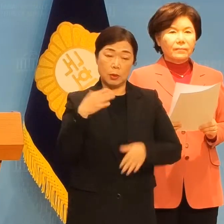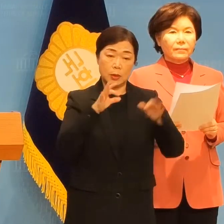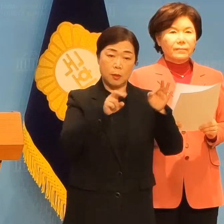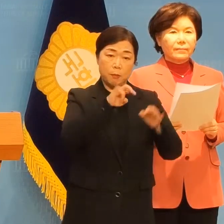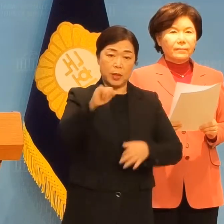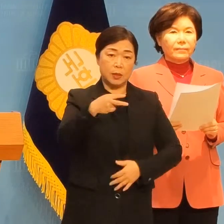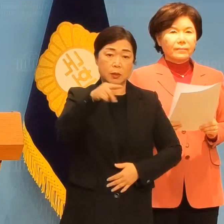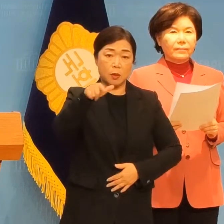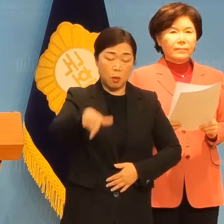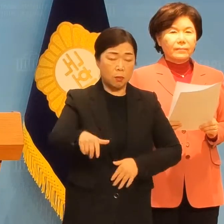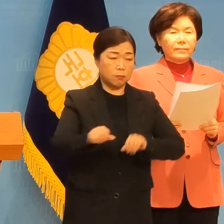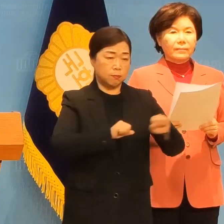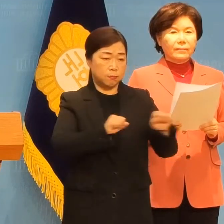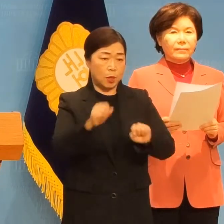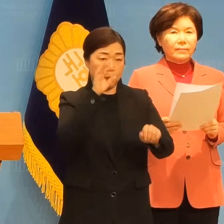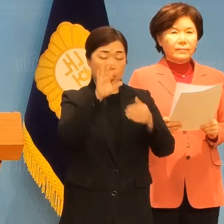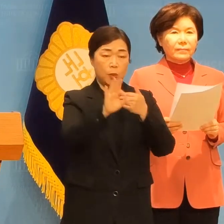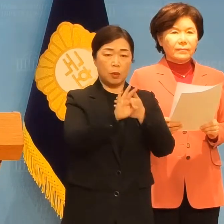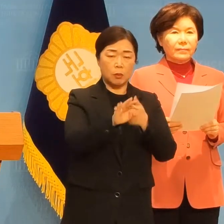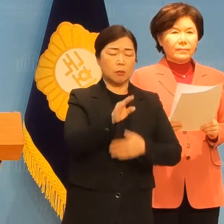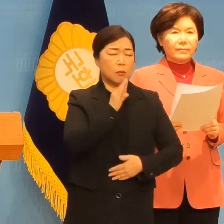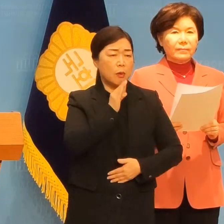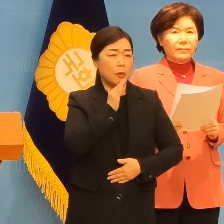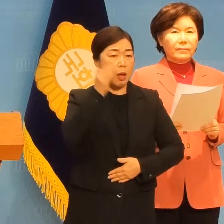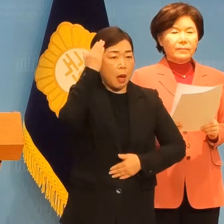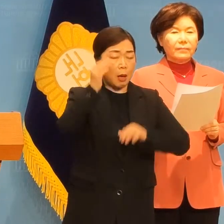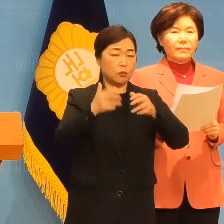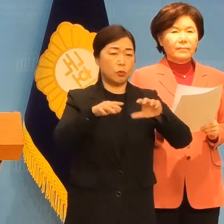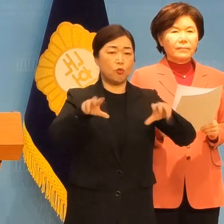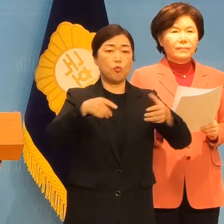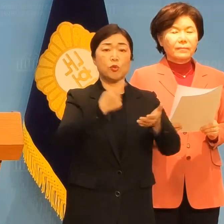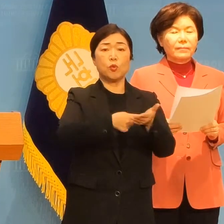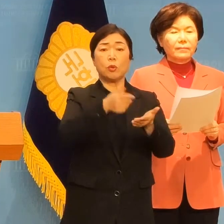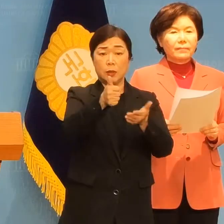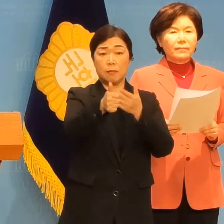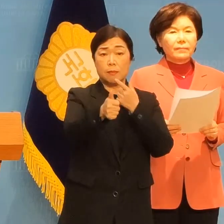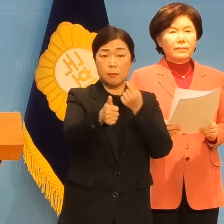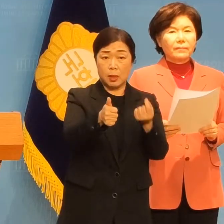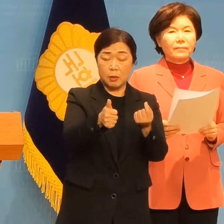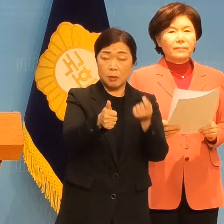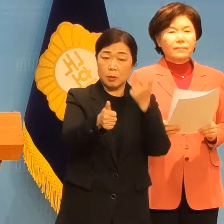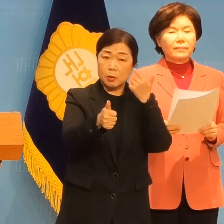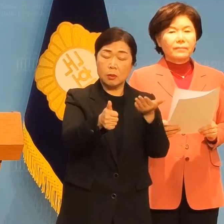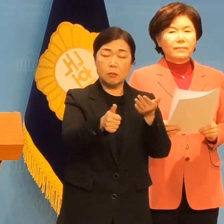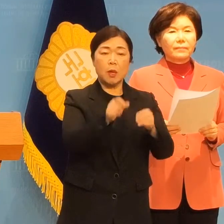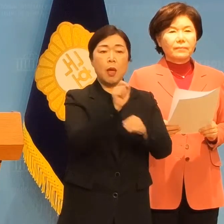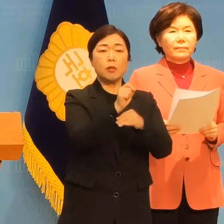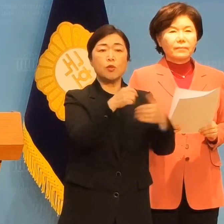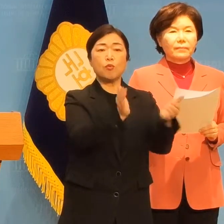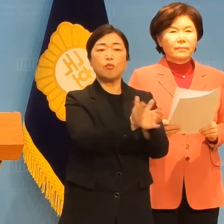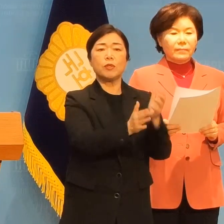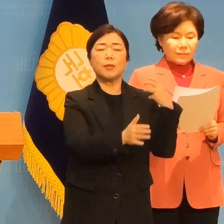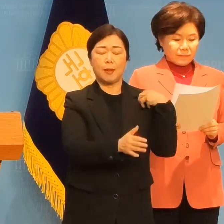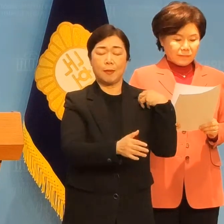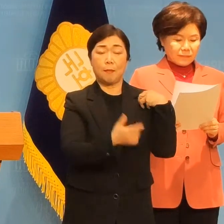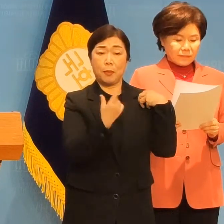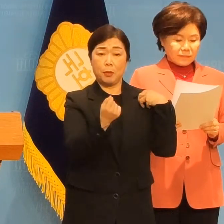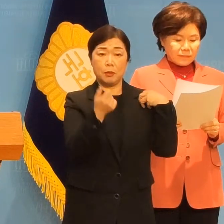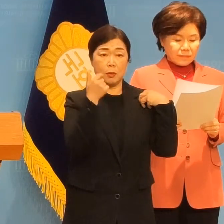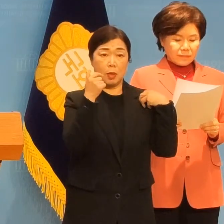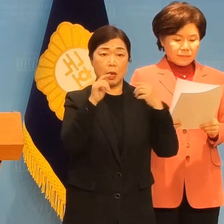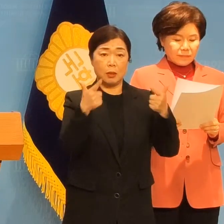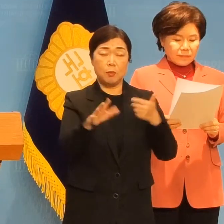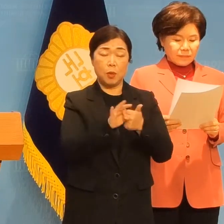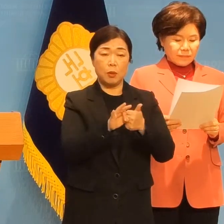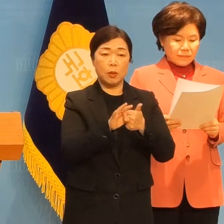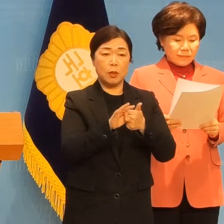총리의 행보는 그가 과연 대한민국의 국무총리인지, 그러니까 행정부의 책임자인지 아니면